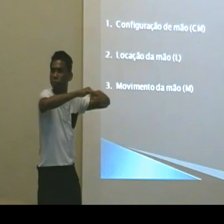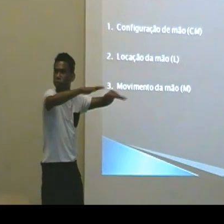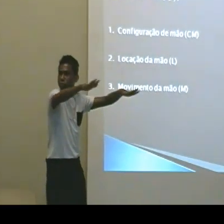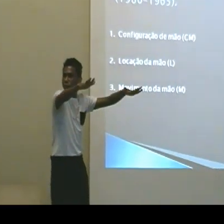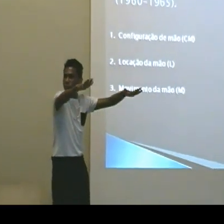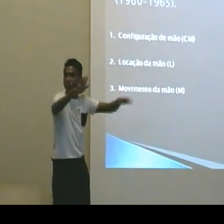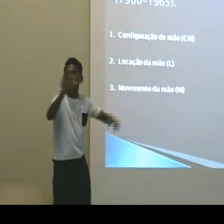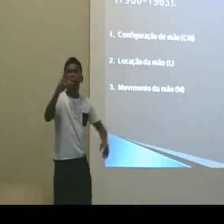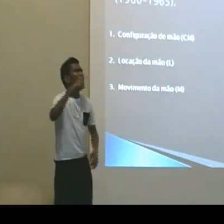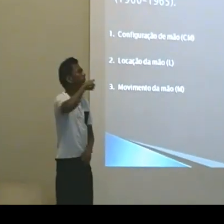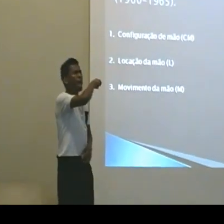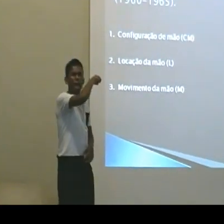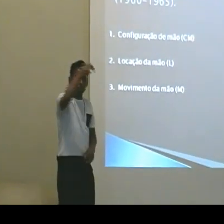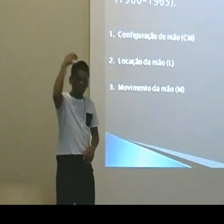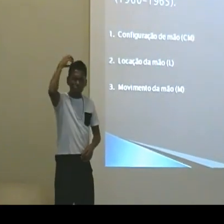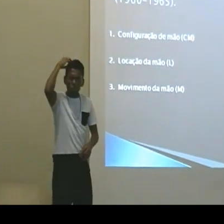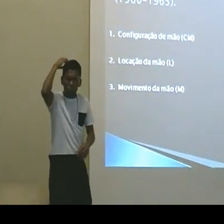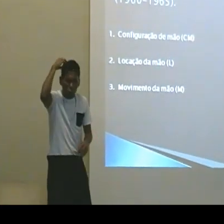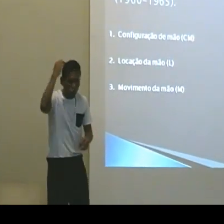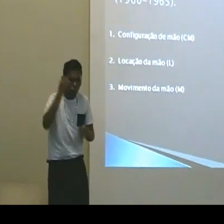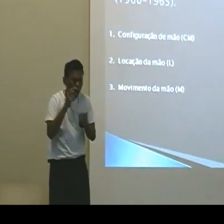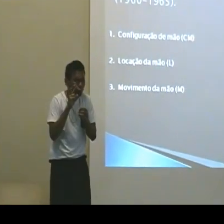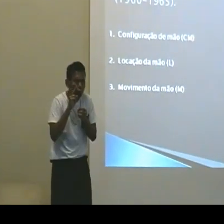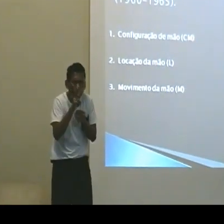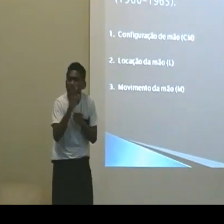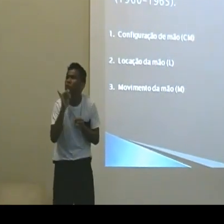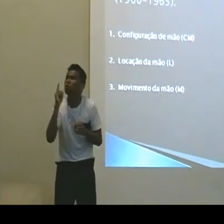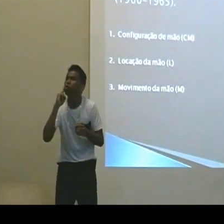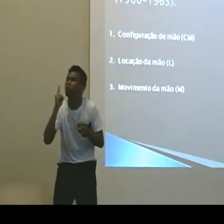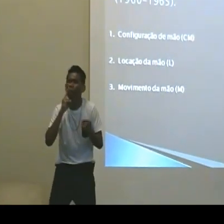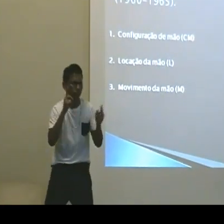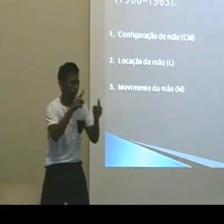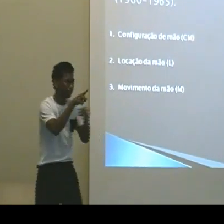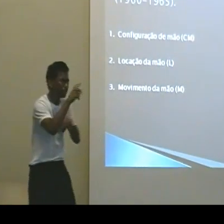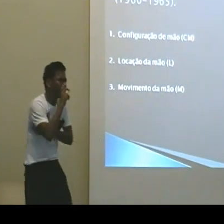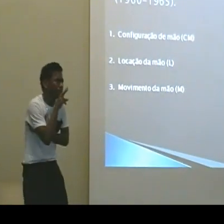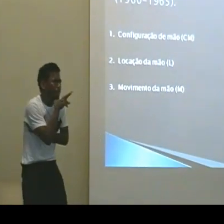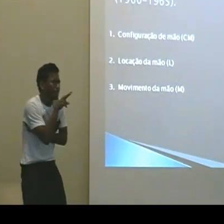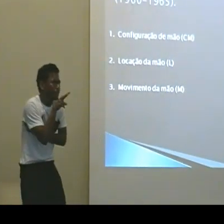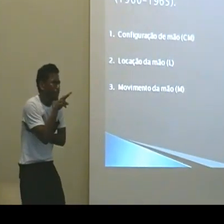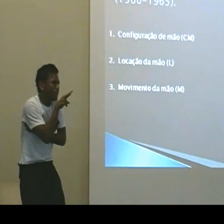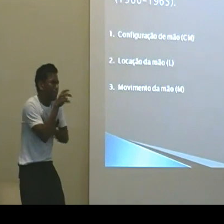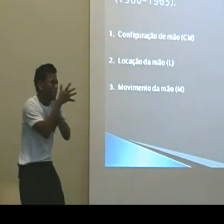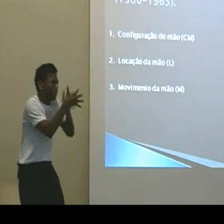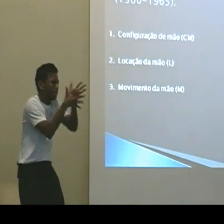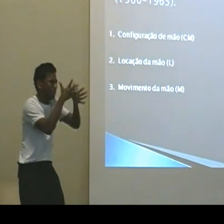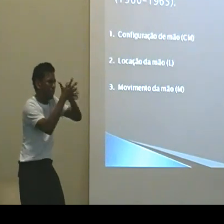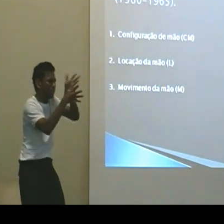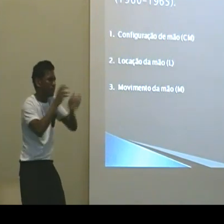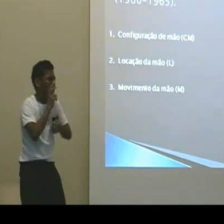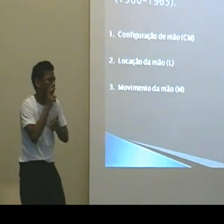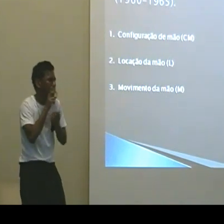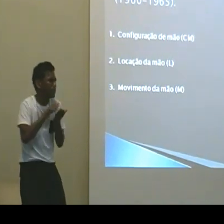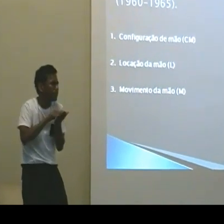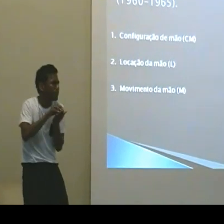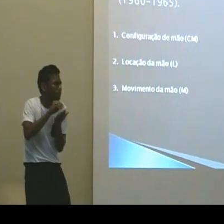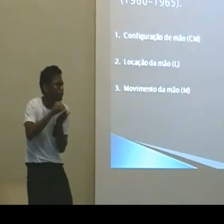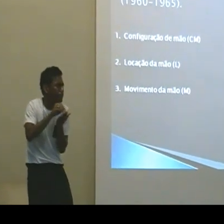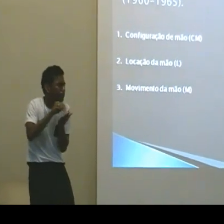língua de sinais, né? E ele difundiu isso. Ele vendo os surdos conversarem, né? Vendo os